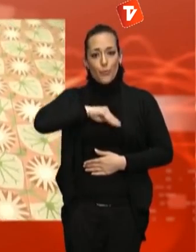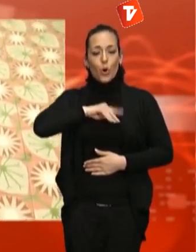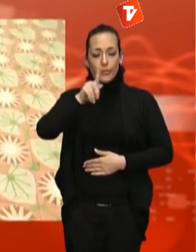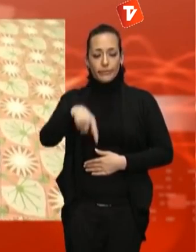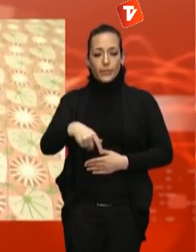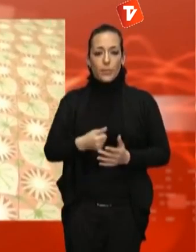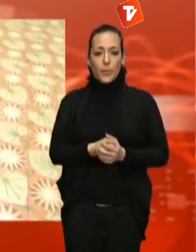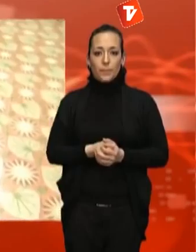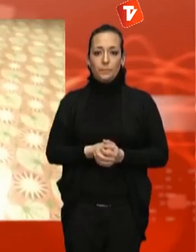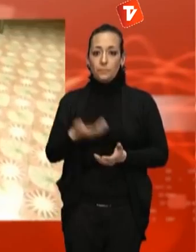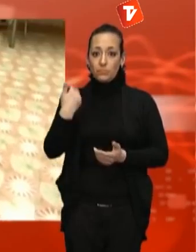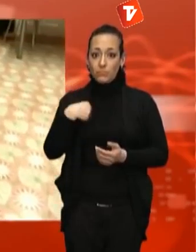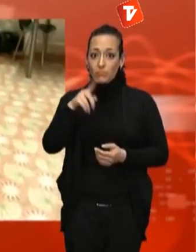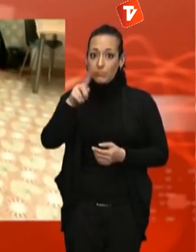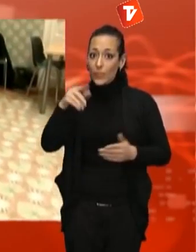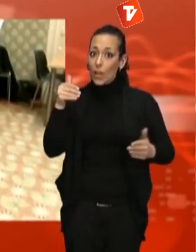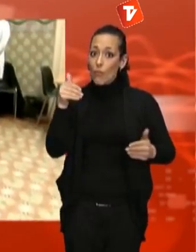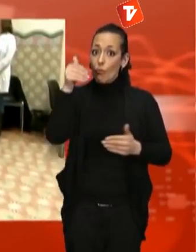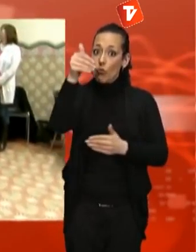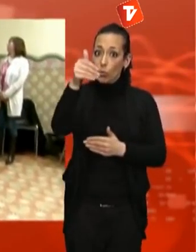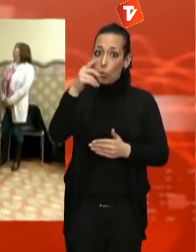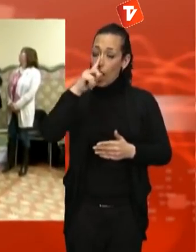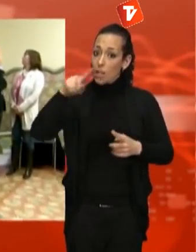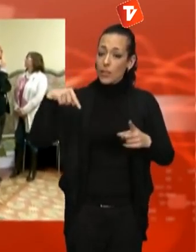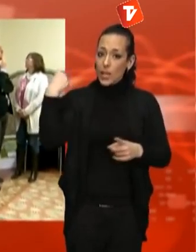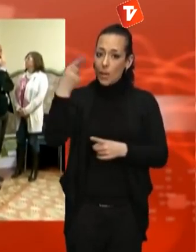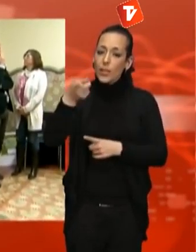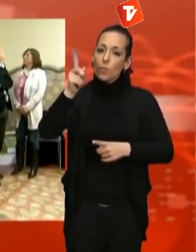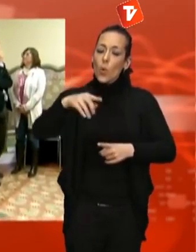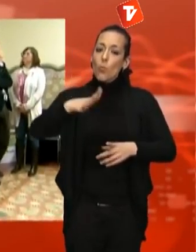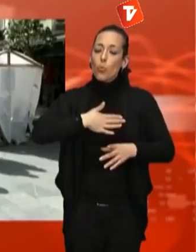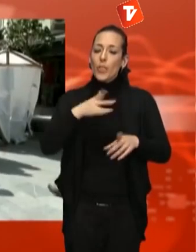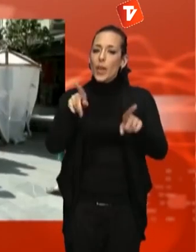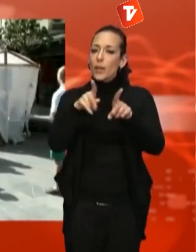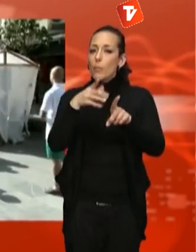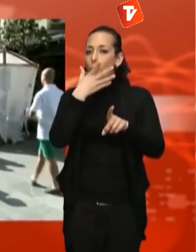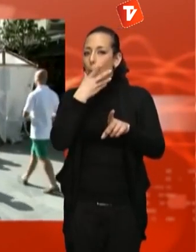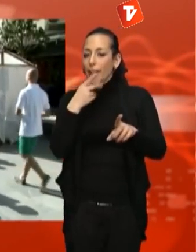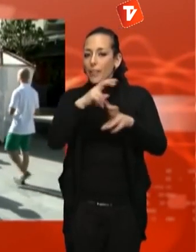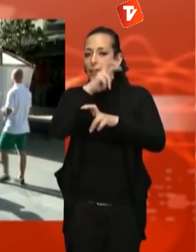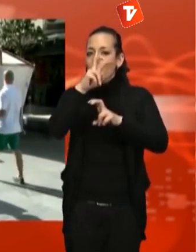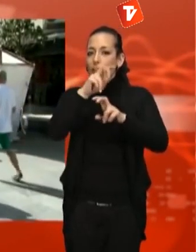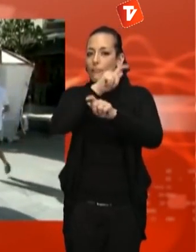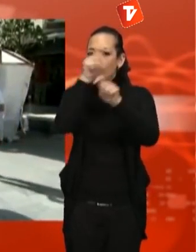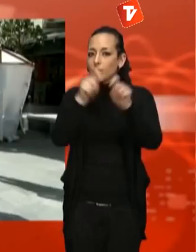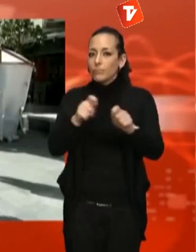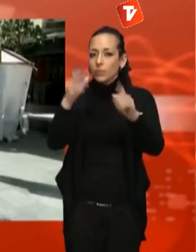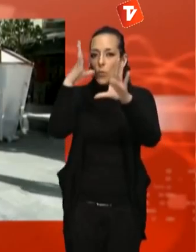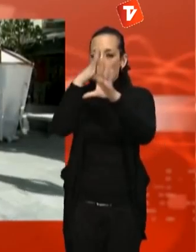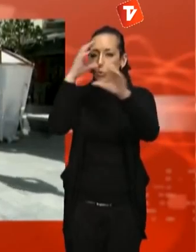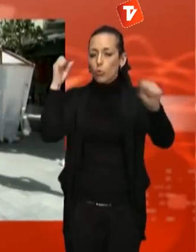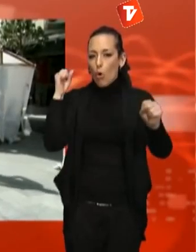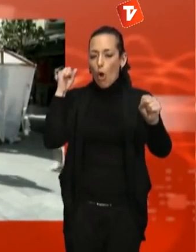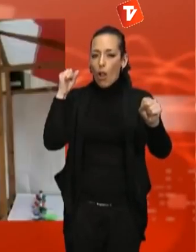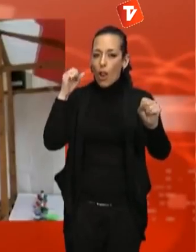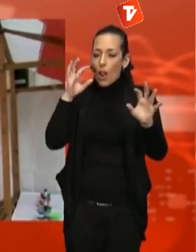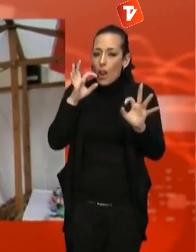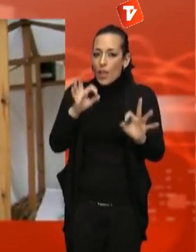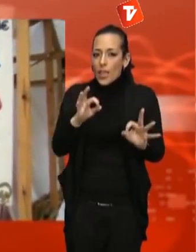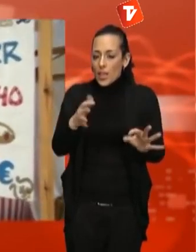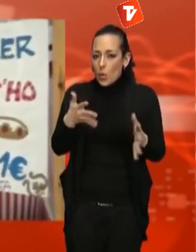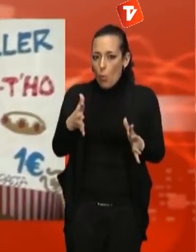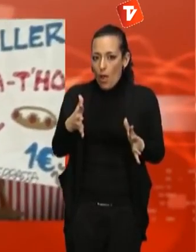estudia crear, de cara a l'edició de l'any que ve, uns protocols a l'estil dels de festa major per concretar aspectes fundacionals i preservar l'essència